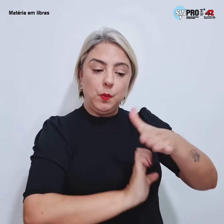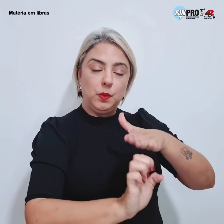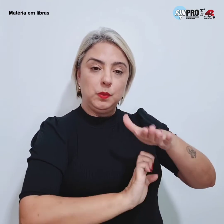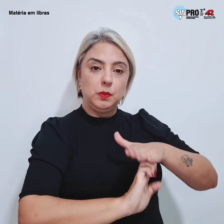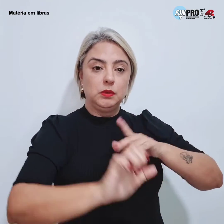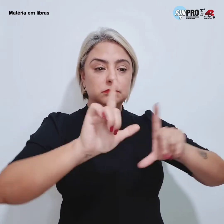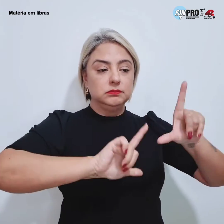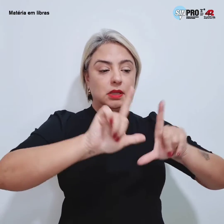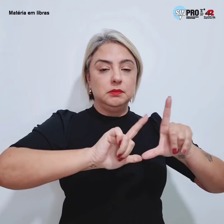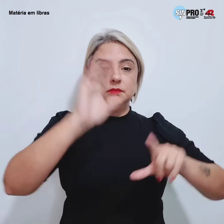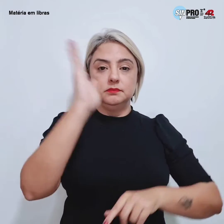brasileira.